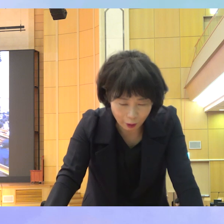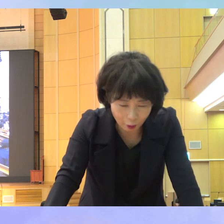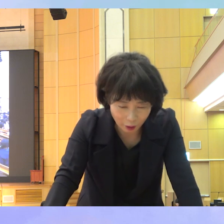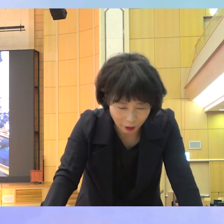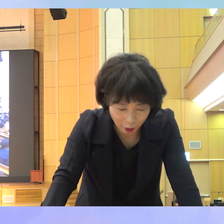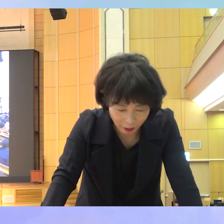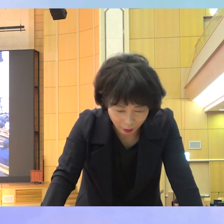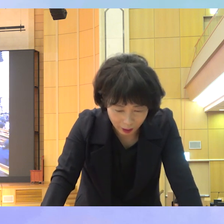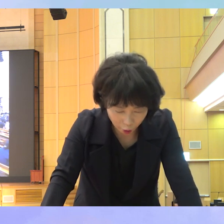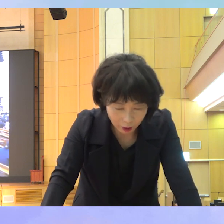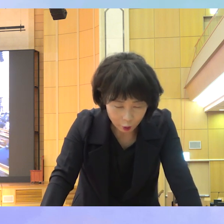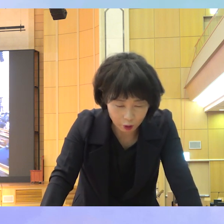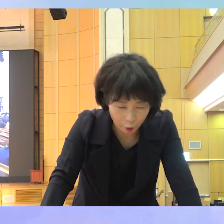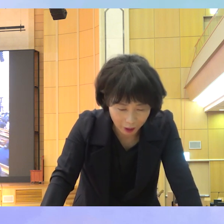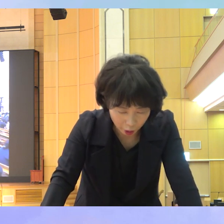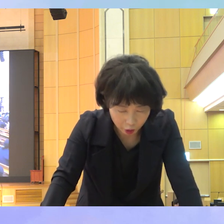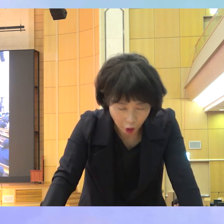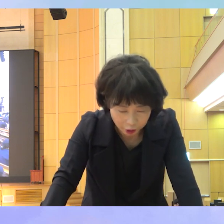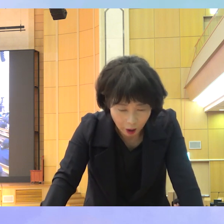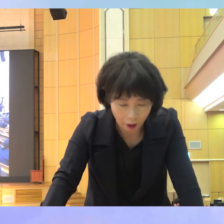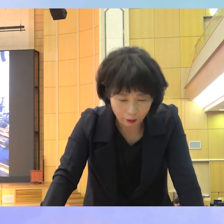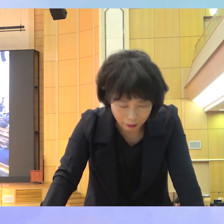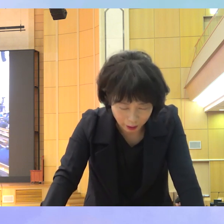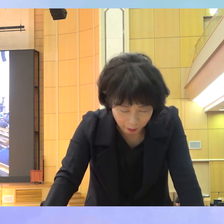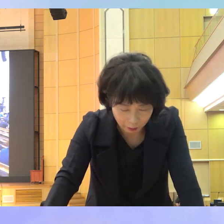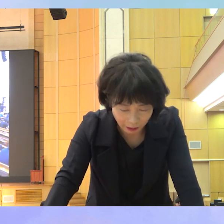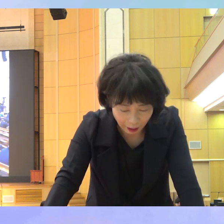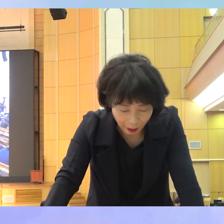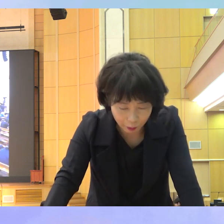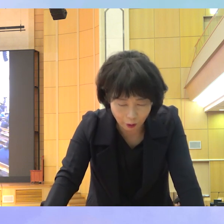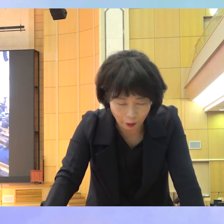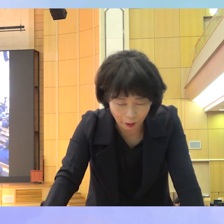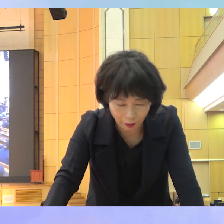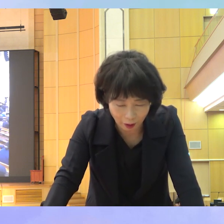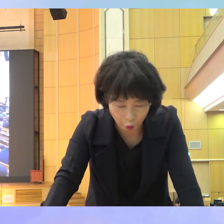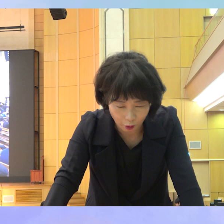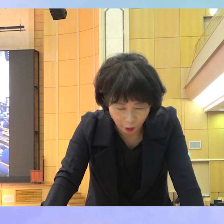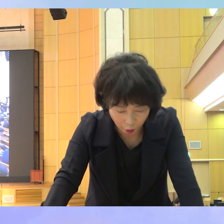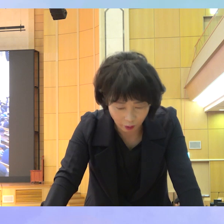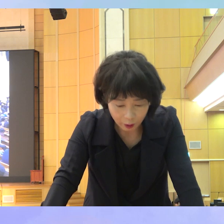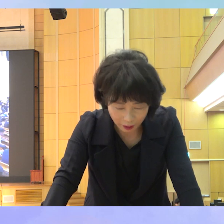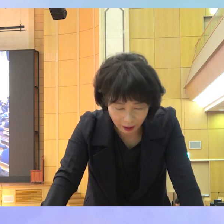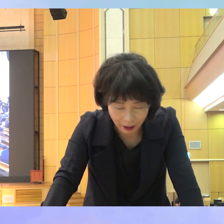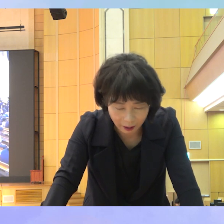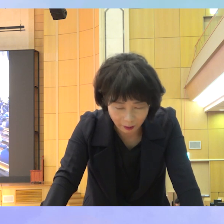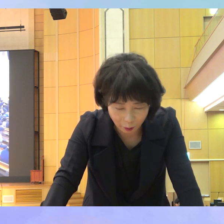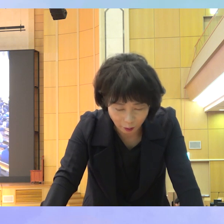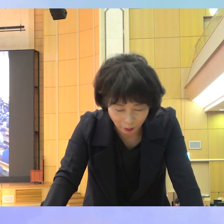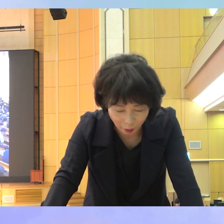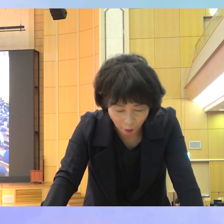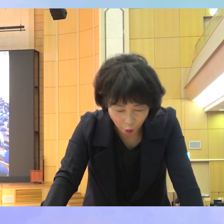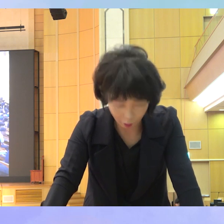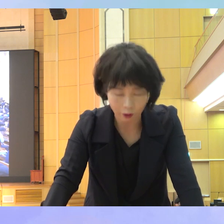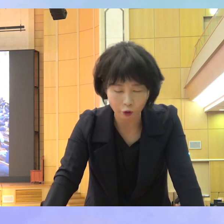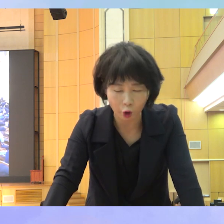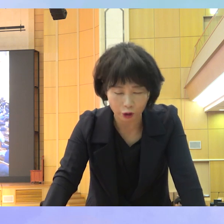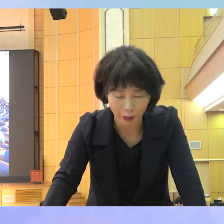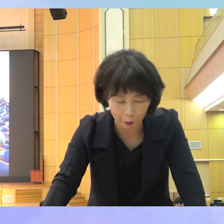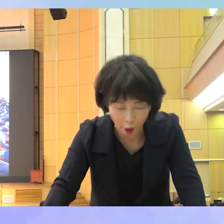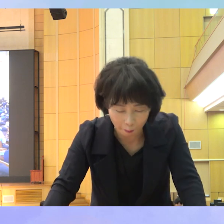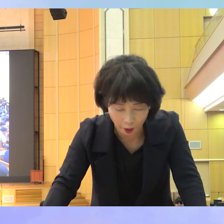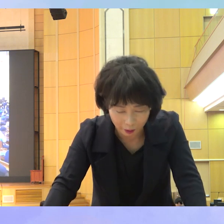깨닫고 믿게 되어지고 그래서 우리가 이 삶에서 잠깐 낙심하고 절망할지라도 예수님으로 말미암아 회복하는